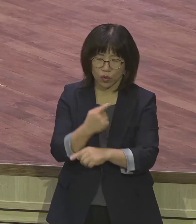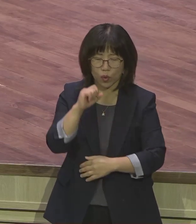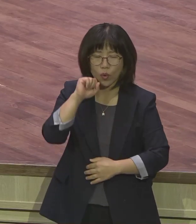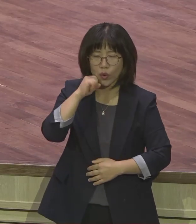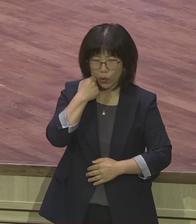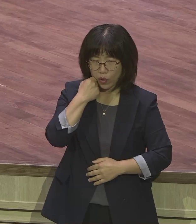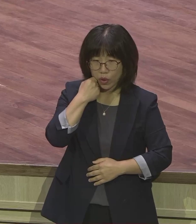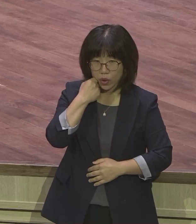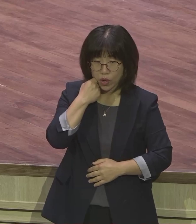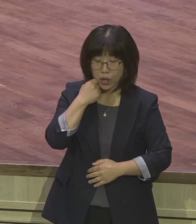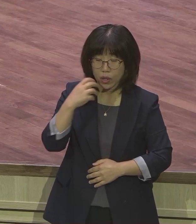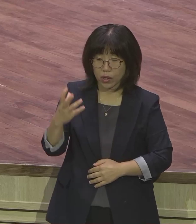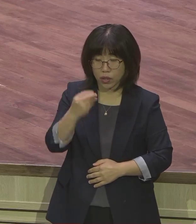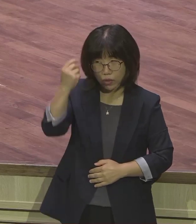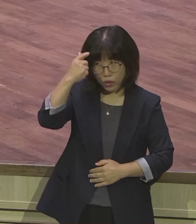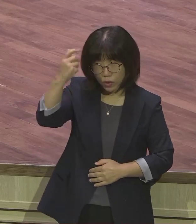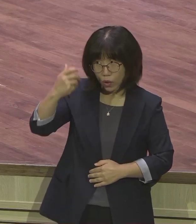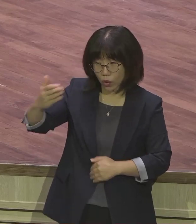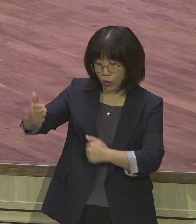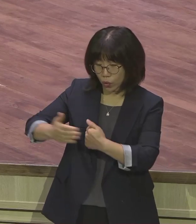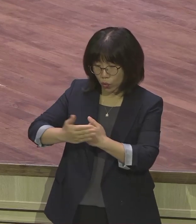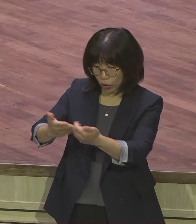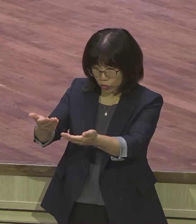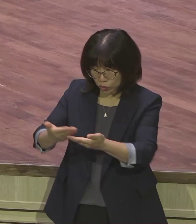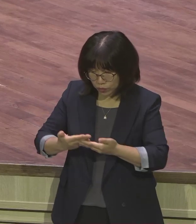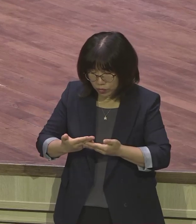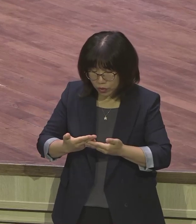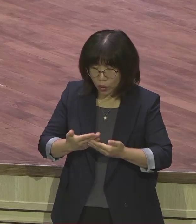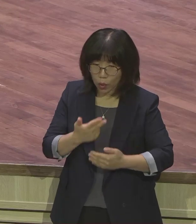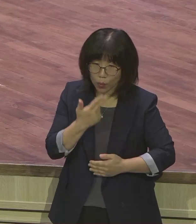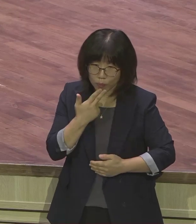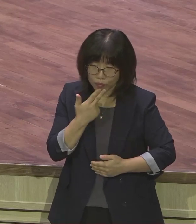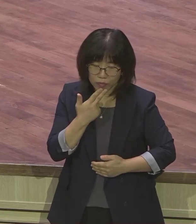아니고 말씀이 아니고 하나님 아니고 절대 할 수 없는 거예요.